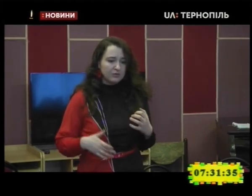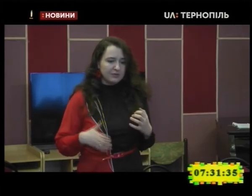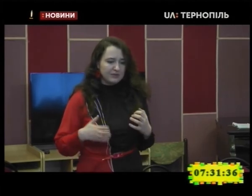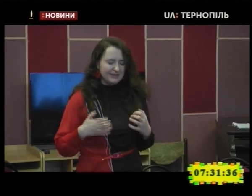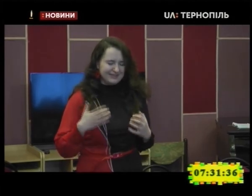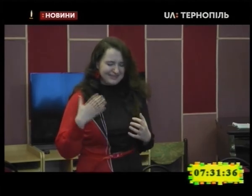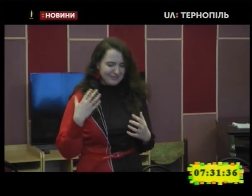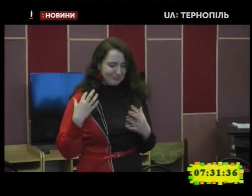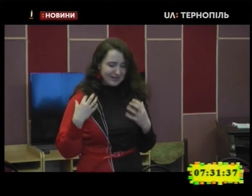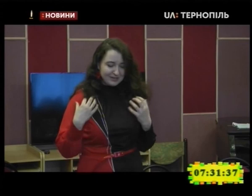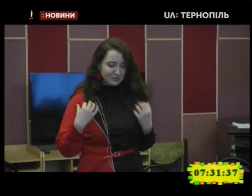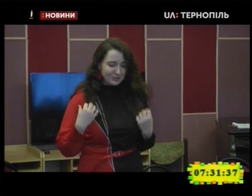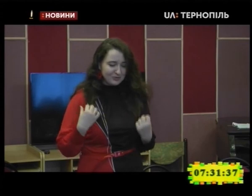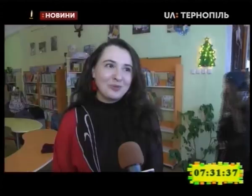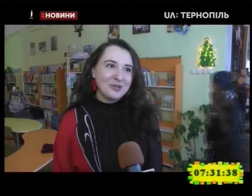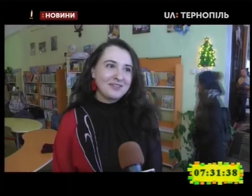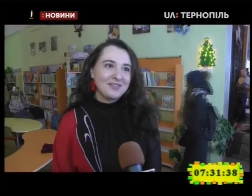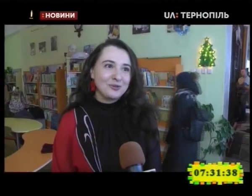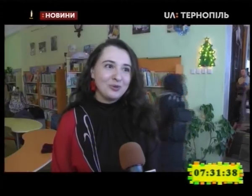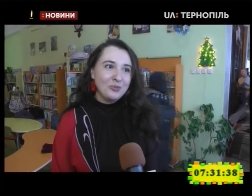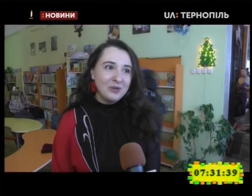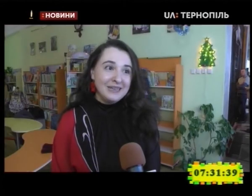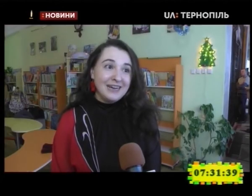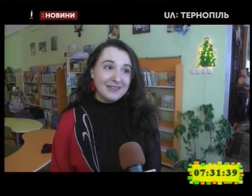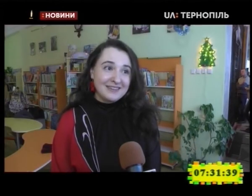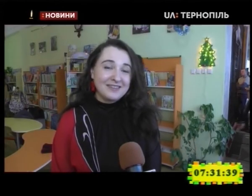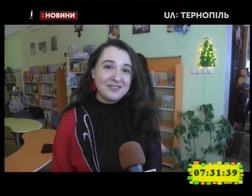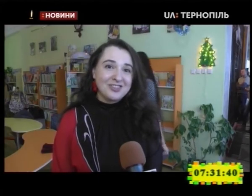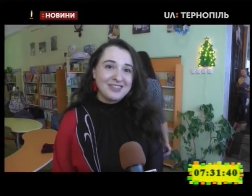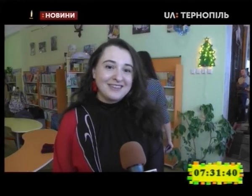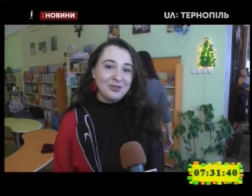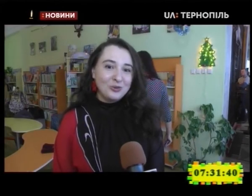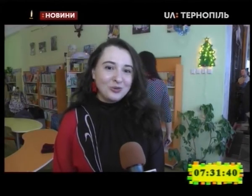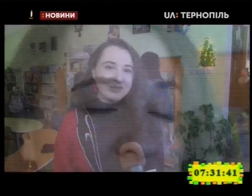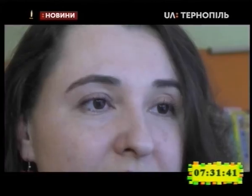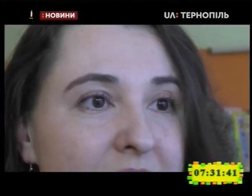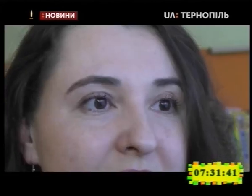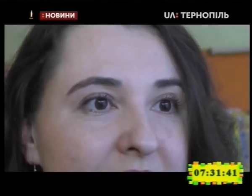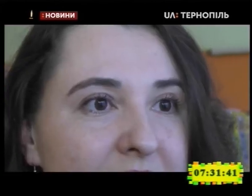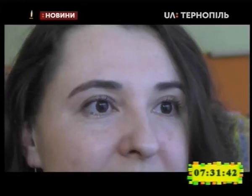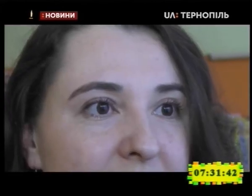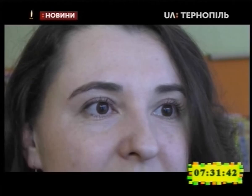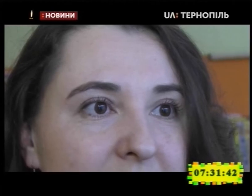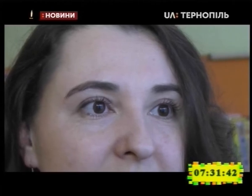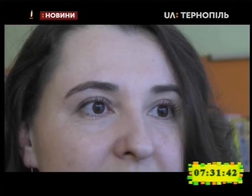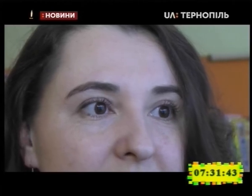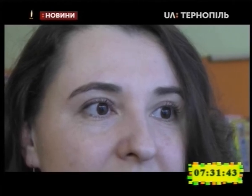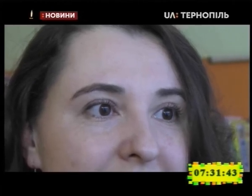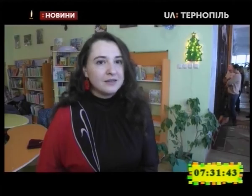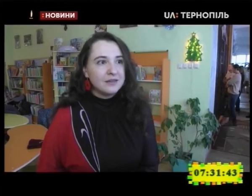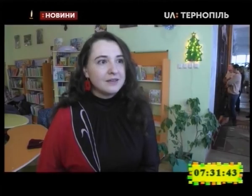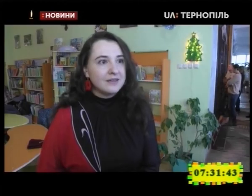кволою і плаканою. Надія Синьовська каже, вірш присвятила чоловікові, який воював на сході України. Над